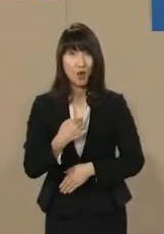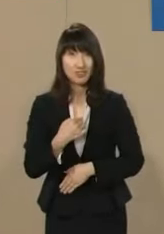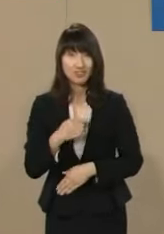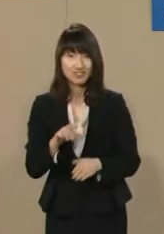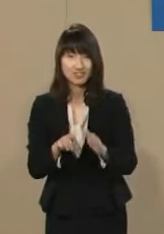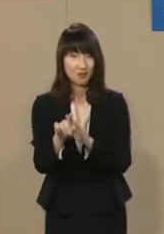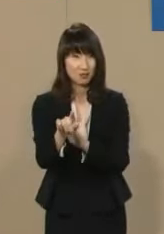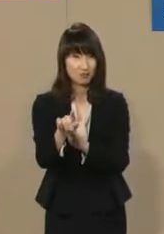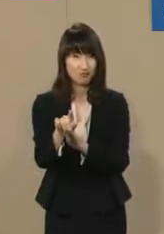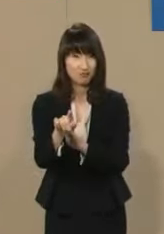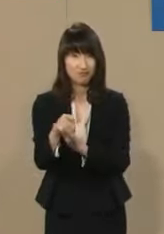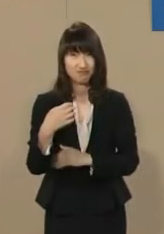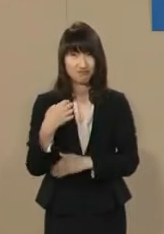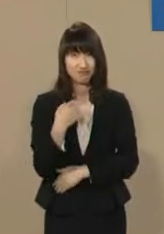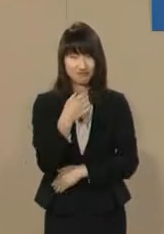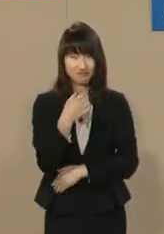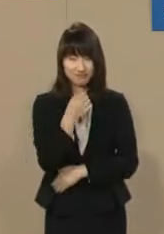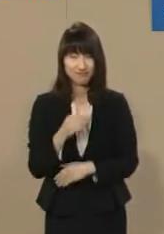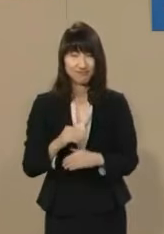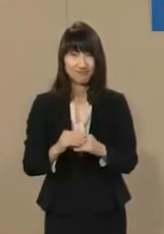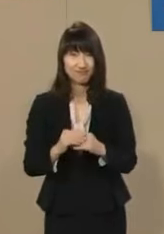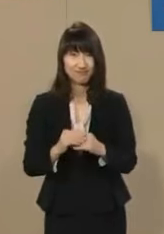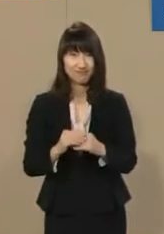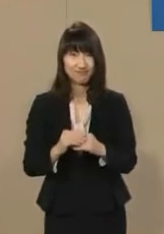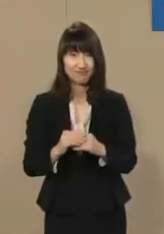先頭に立たせてください。